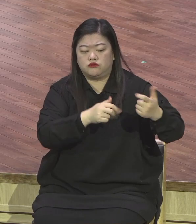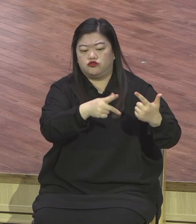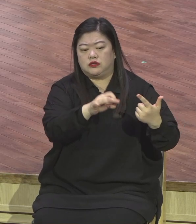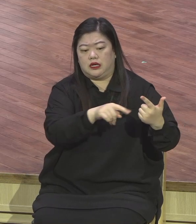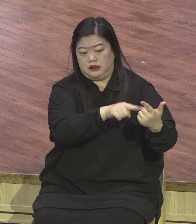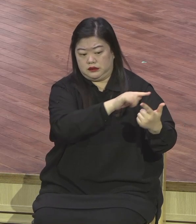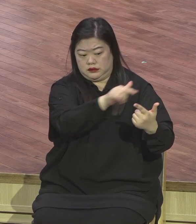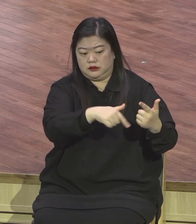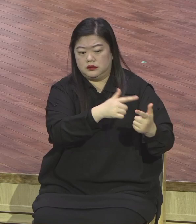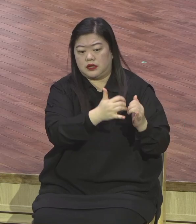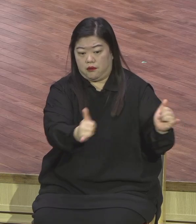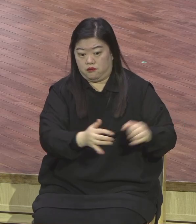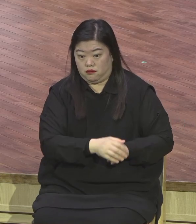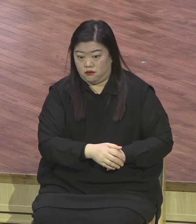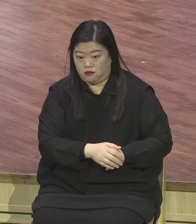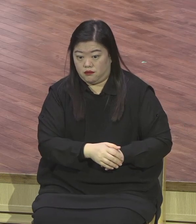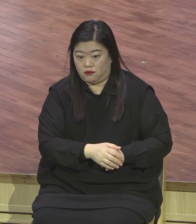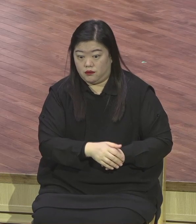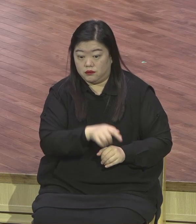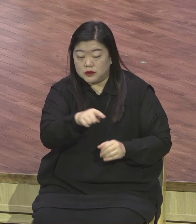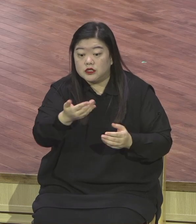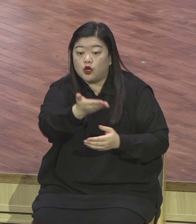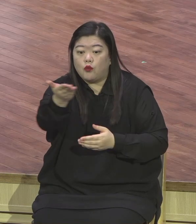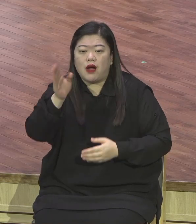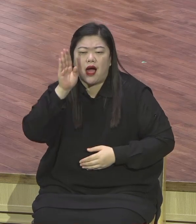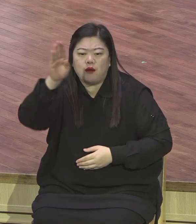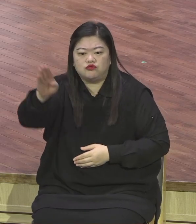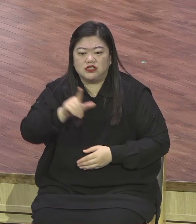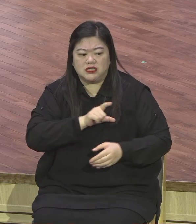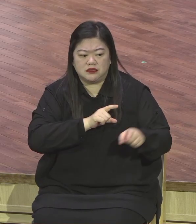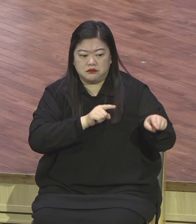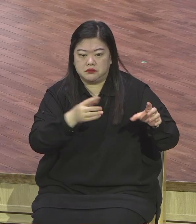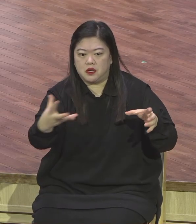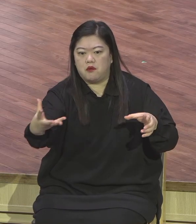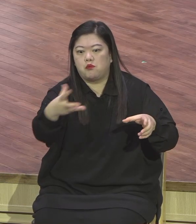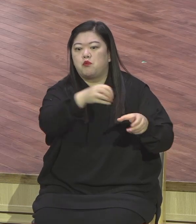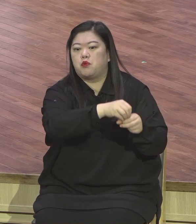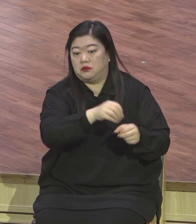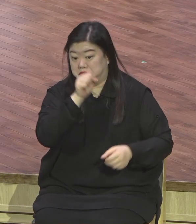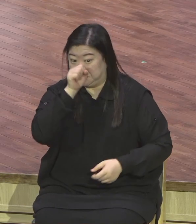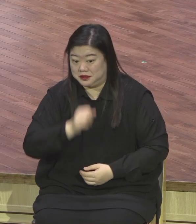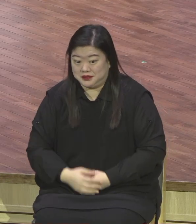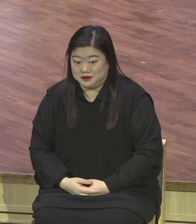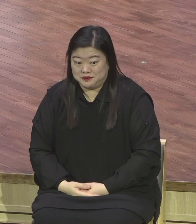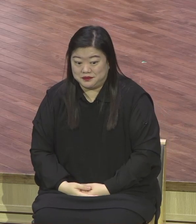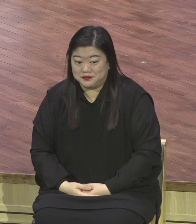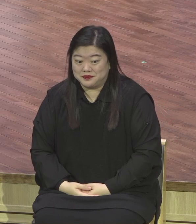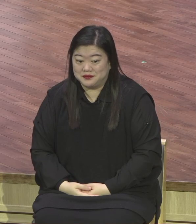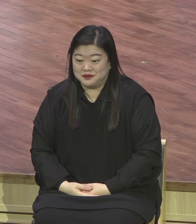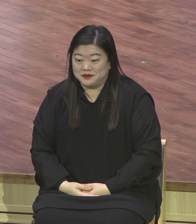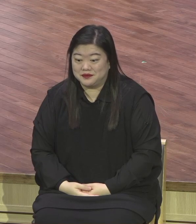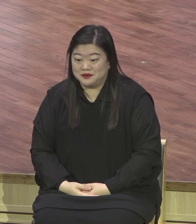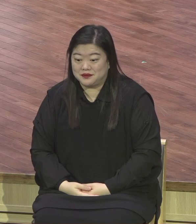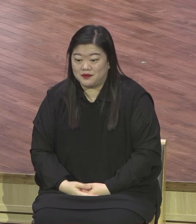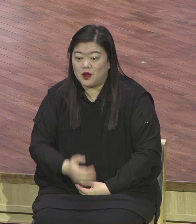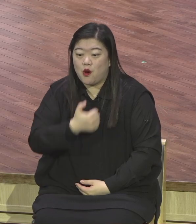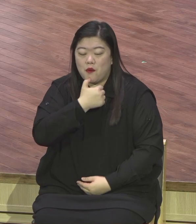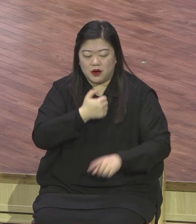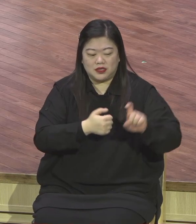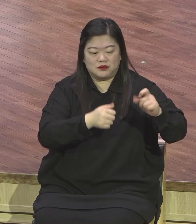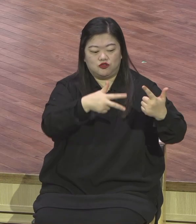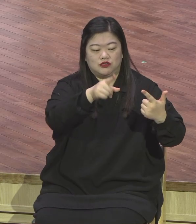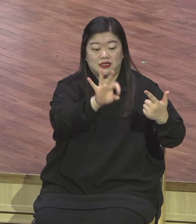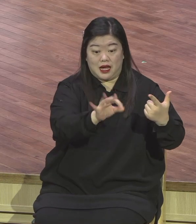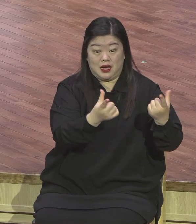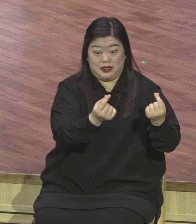영계의 신도들 다 이런 명단에 들어가시기 바랍니다. 영계의 모든 정직이들은요. 이런 로마 신경장들의 인물들처럼